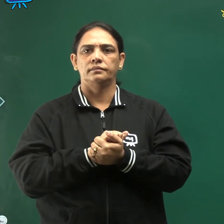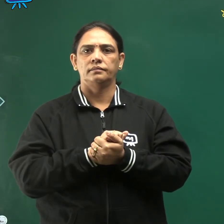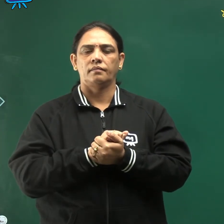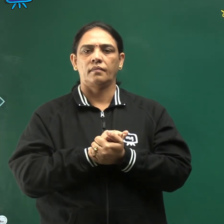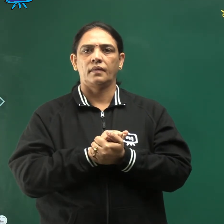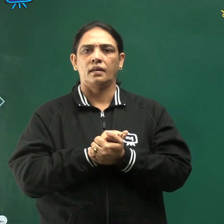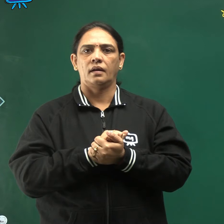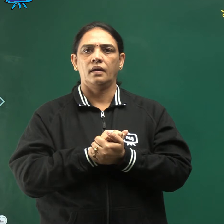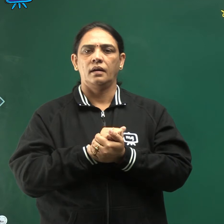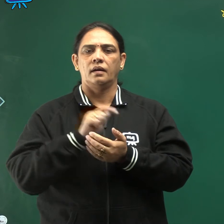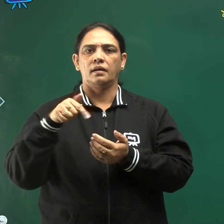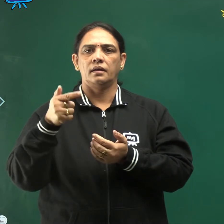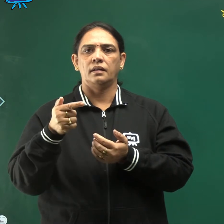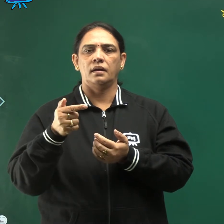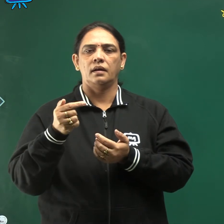यदि अंकों की संख्या